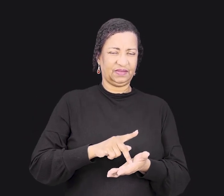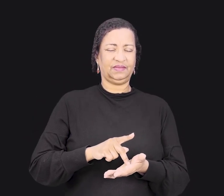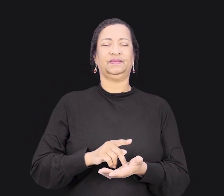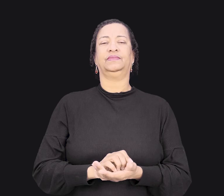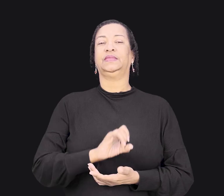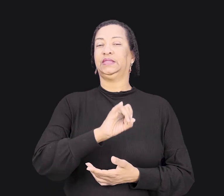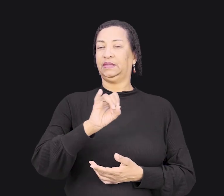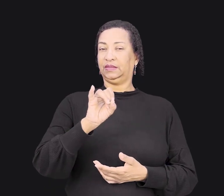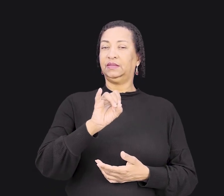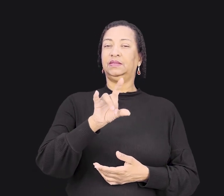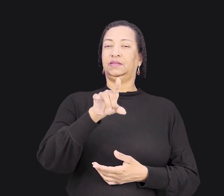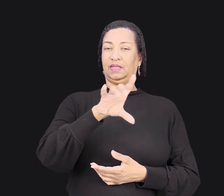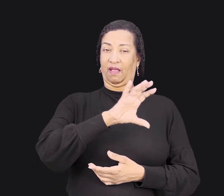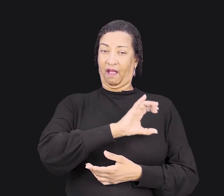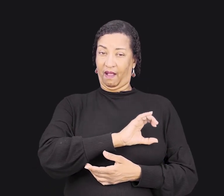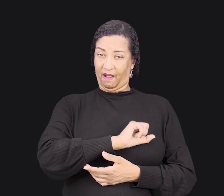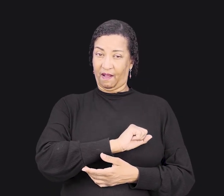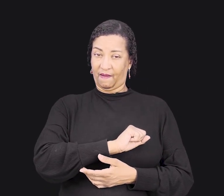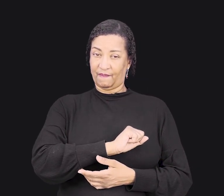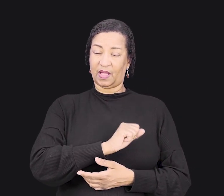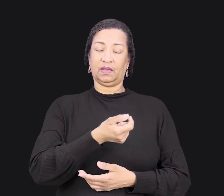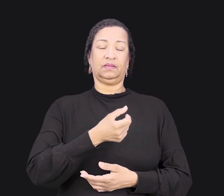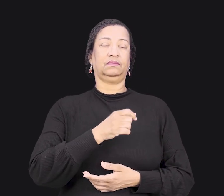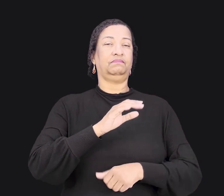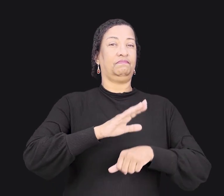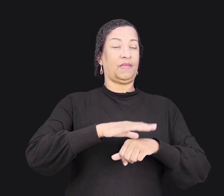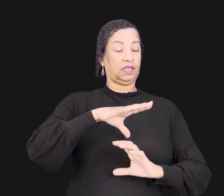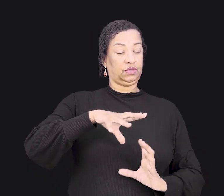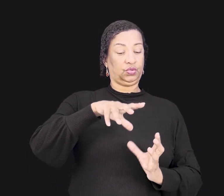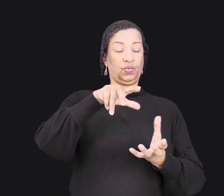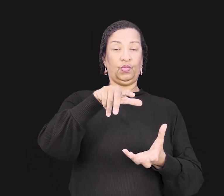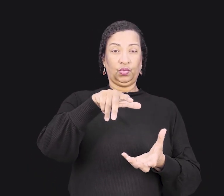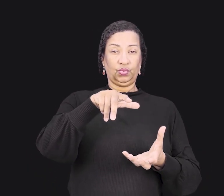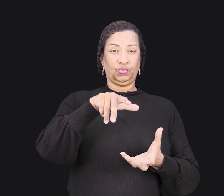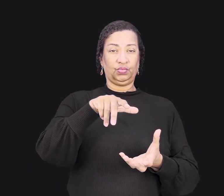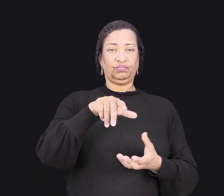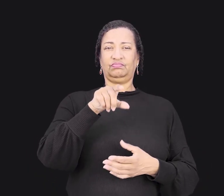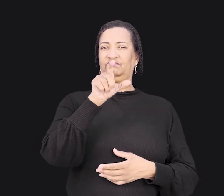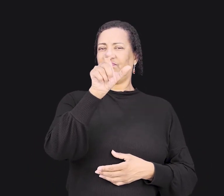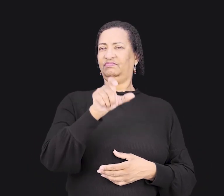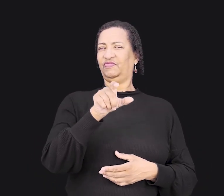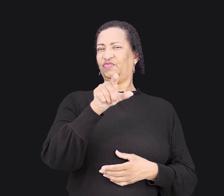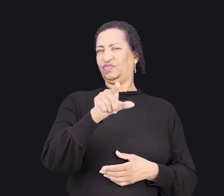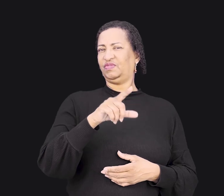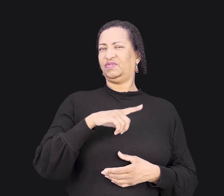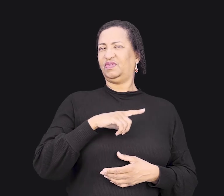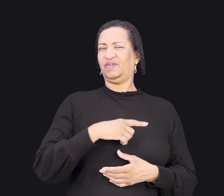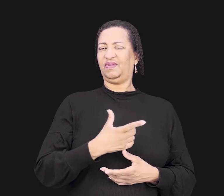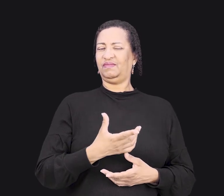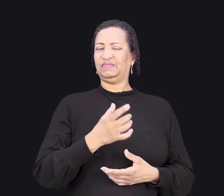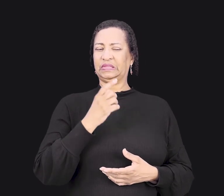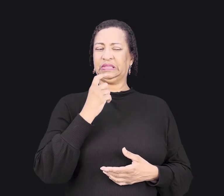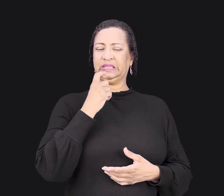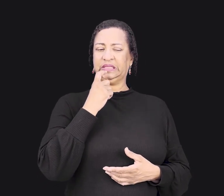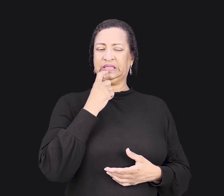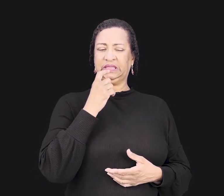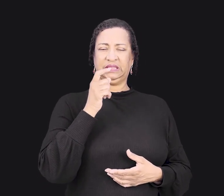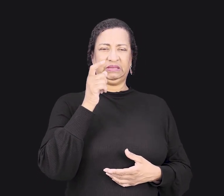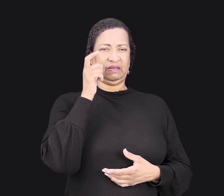E se ama, você ama a Deus mais do que o mundo? Será que você não é possuído pelas coisas desse mundo? Se